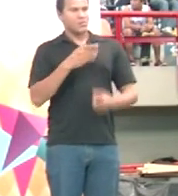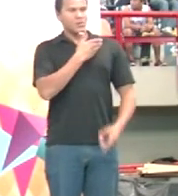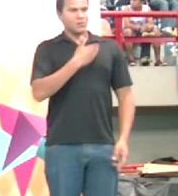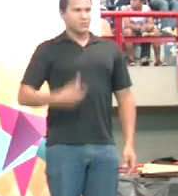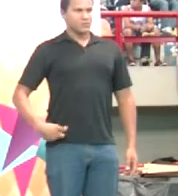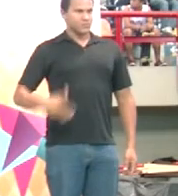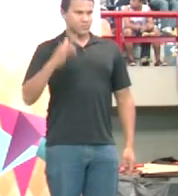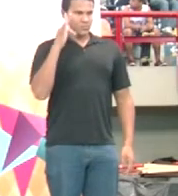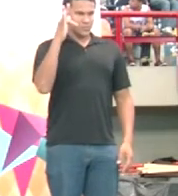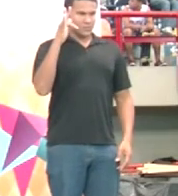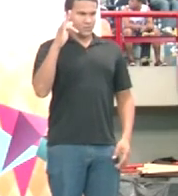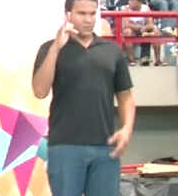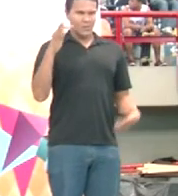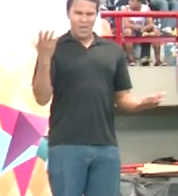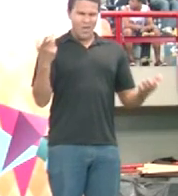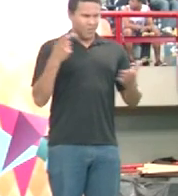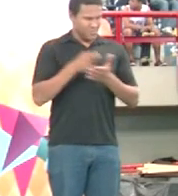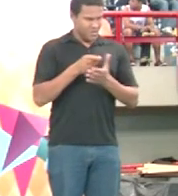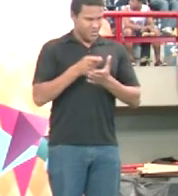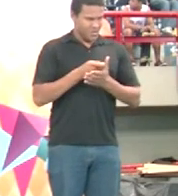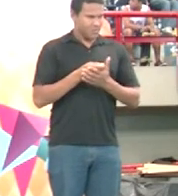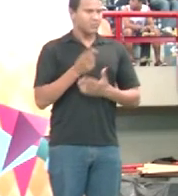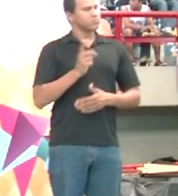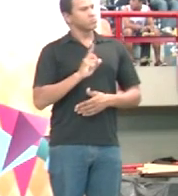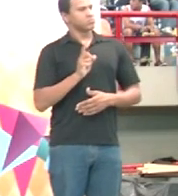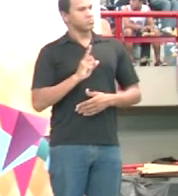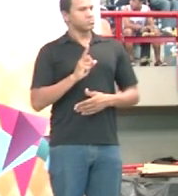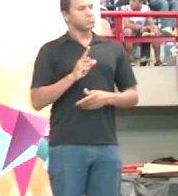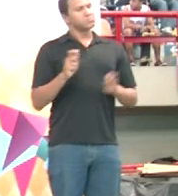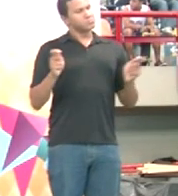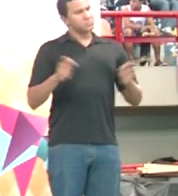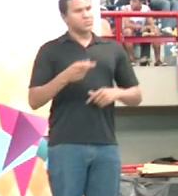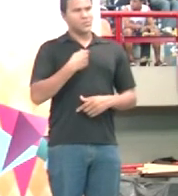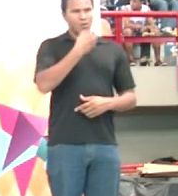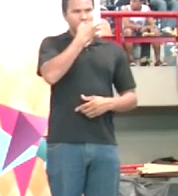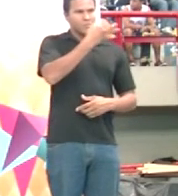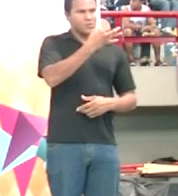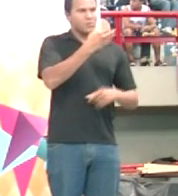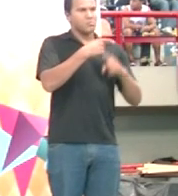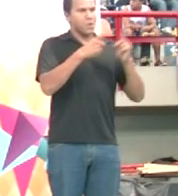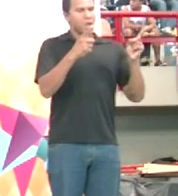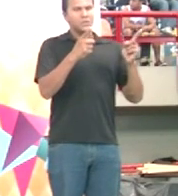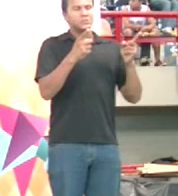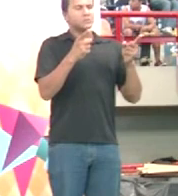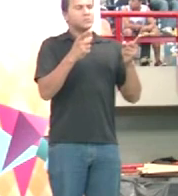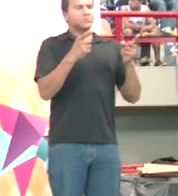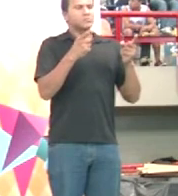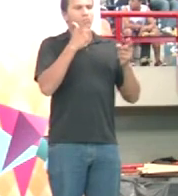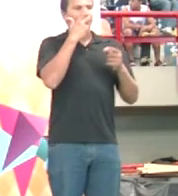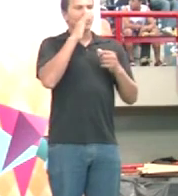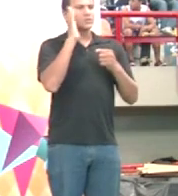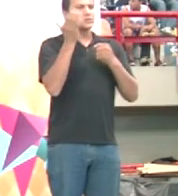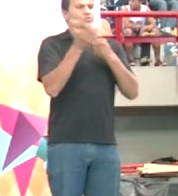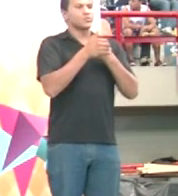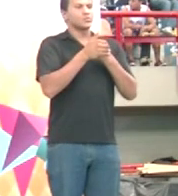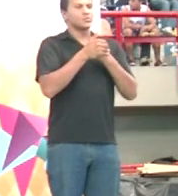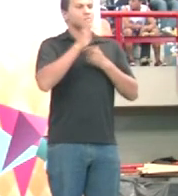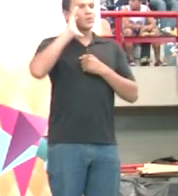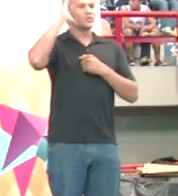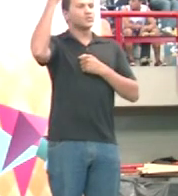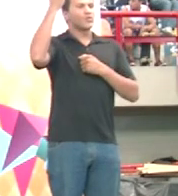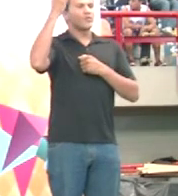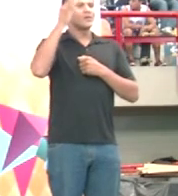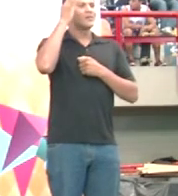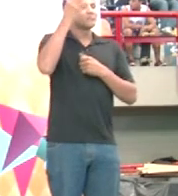a fazer isso? Não. Você pode dar sua opinião sem dizer quem vai resolver. Eu posso dizer quem vai resolver lá